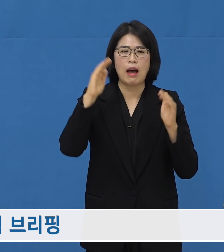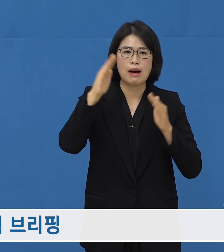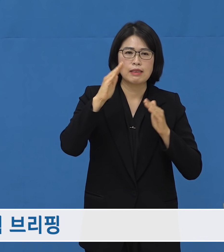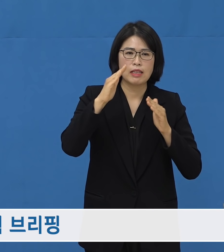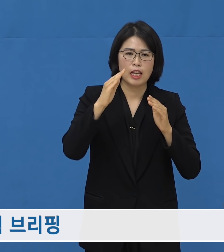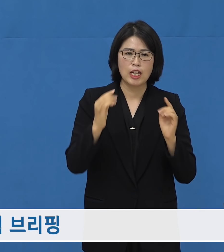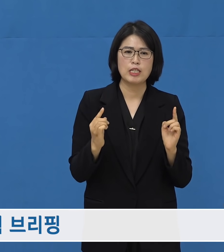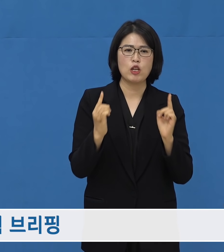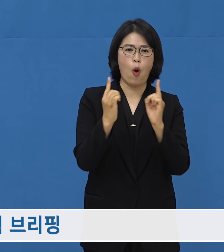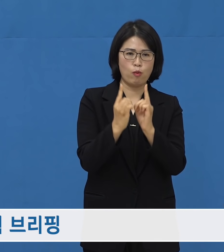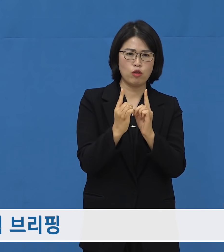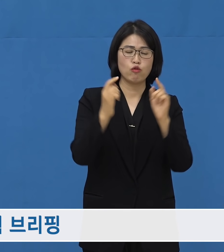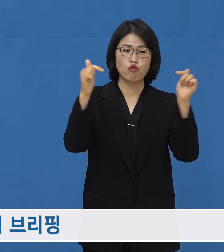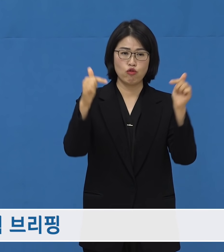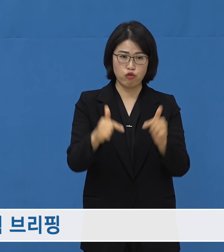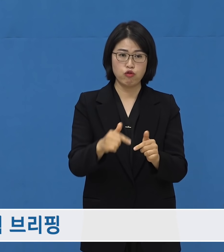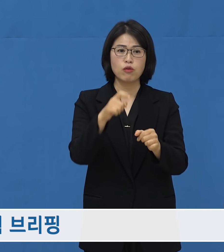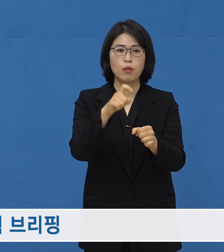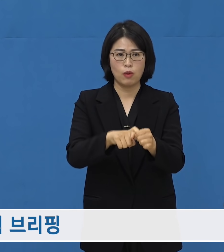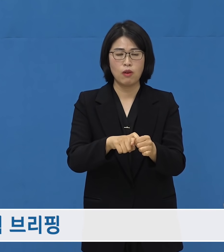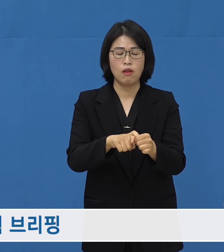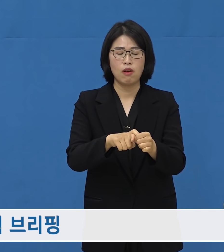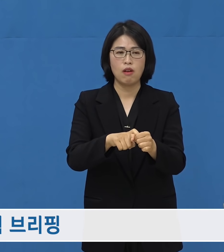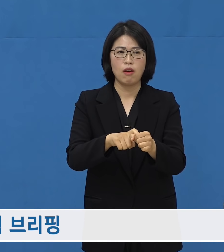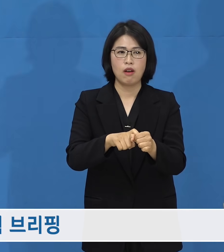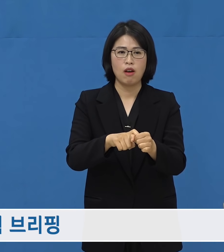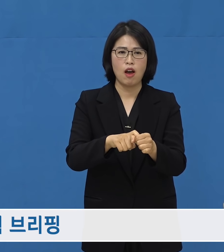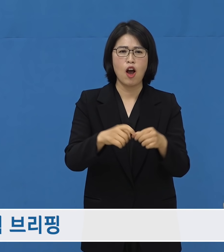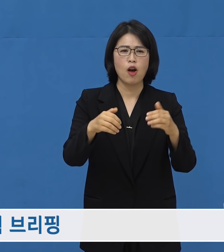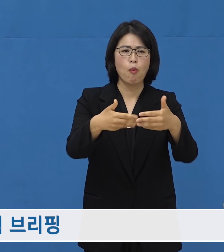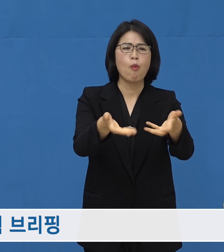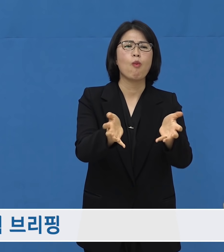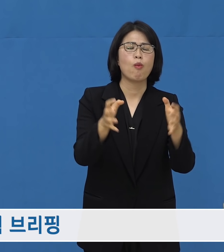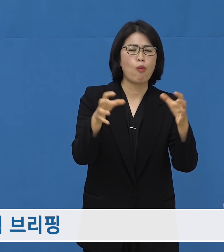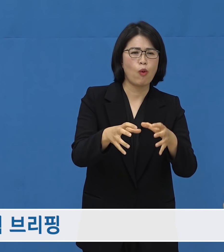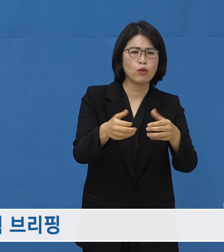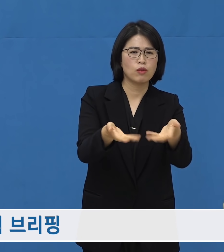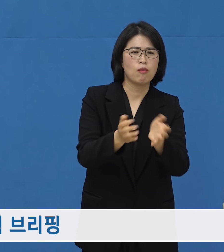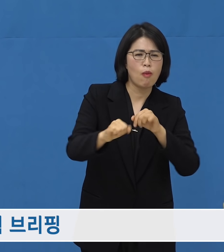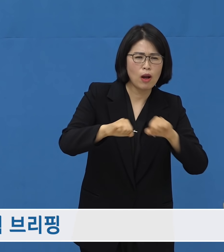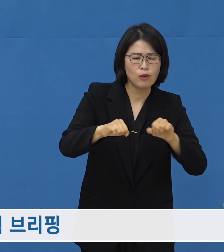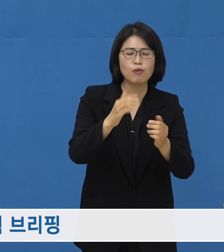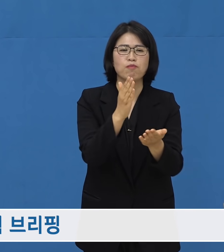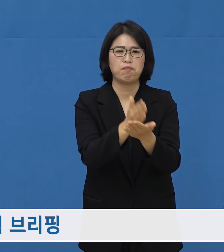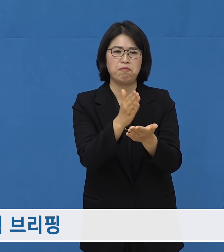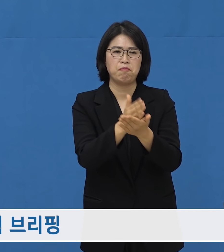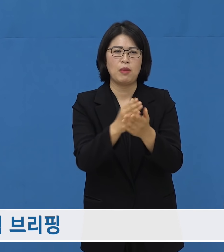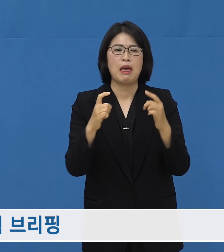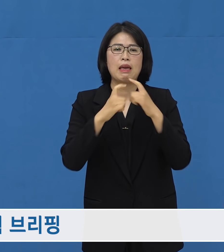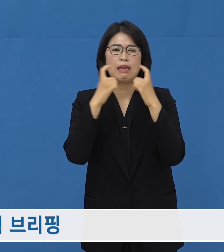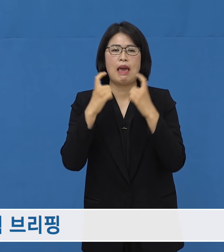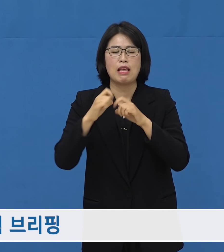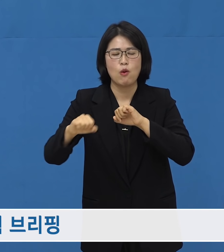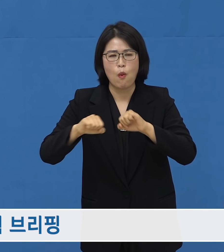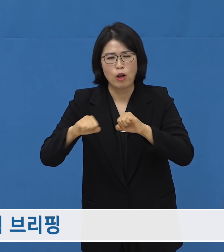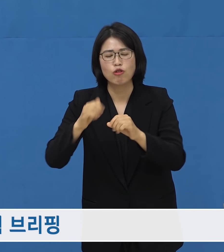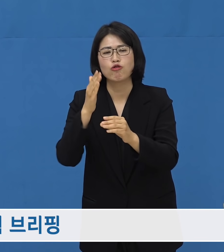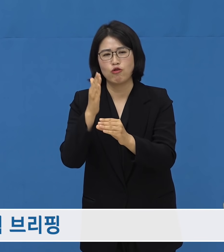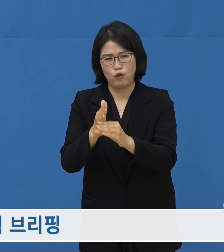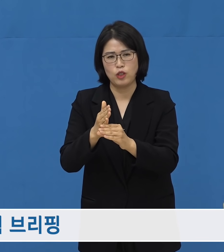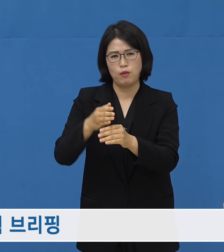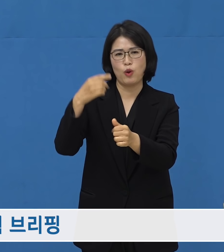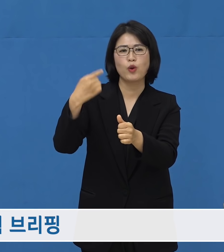밀접 접촉을 최소화하기 위해 모든 활동은 지양하고 개인 활동 중심으로